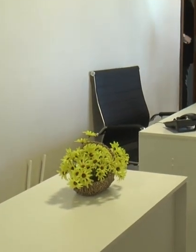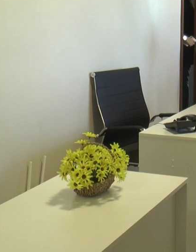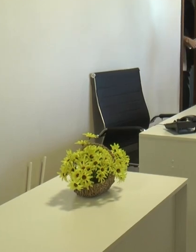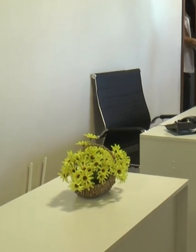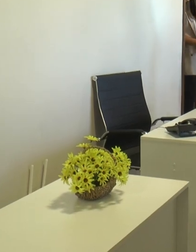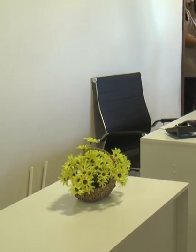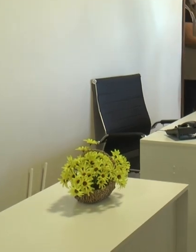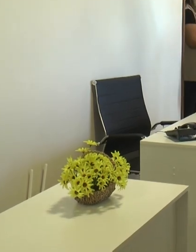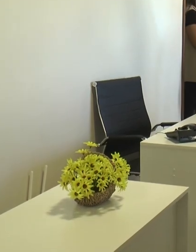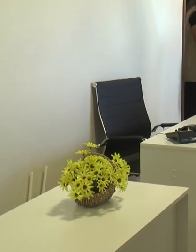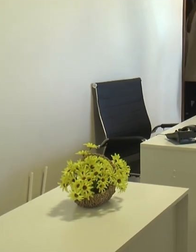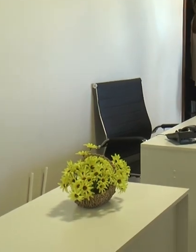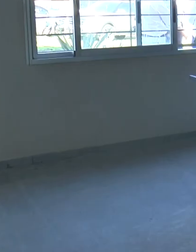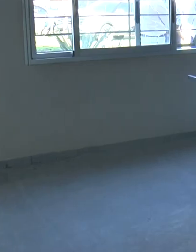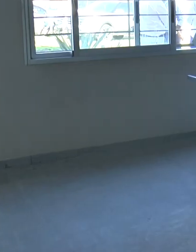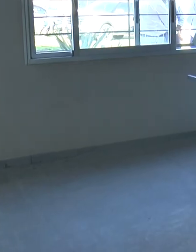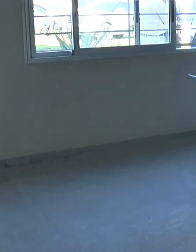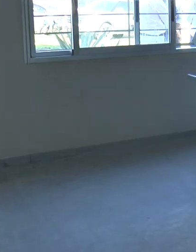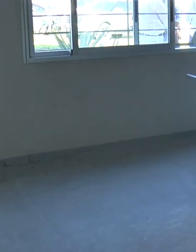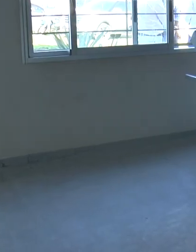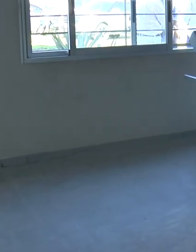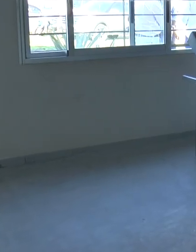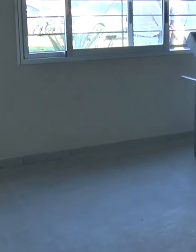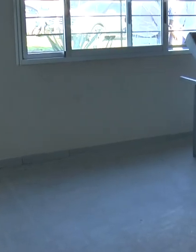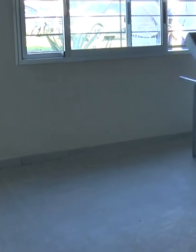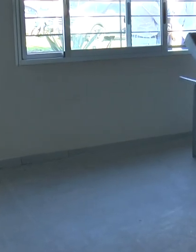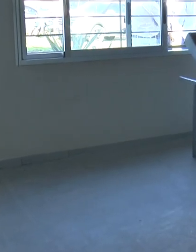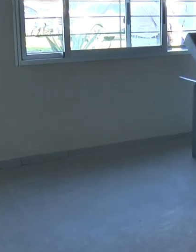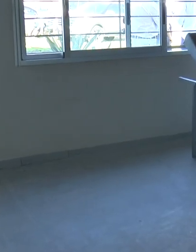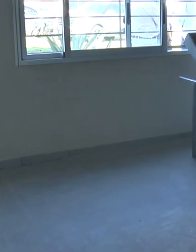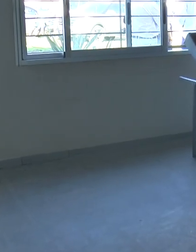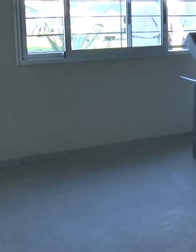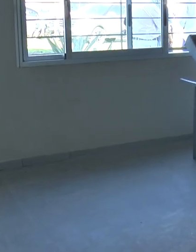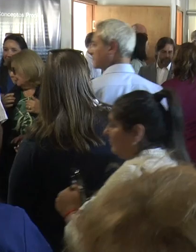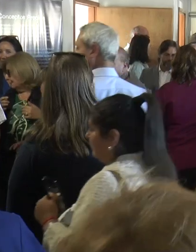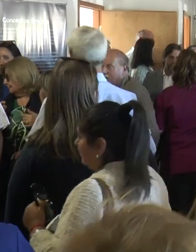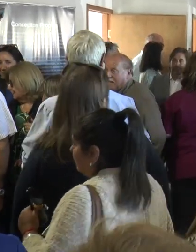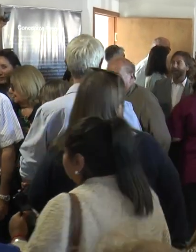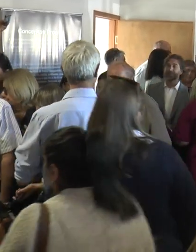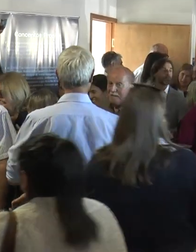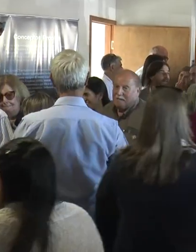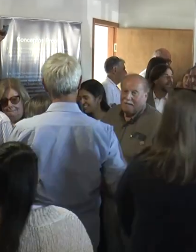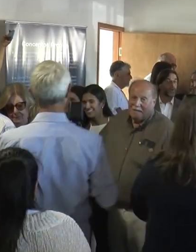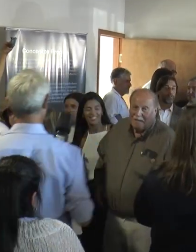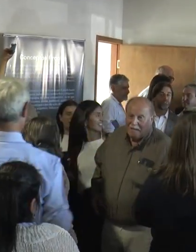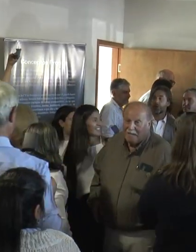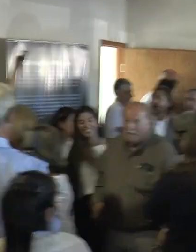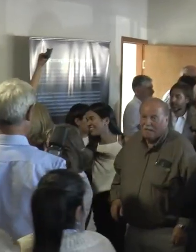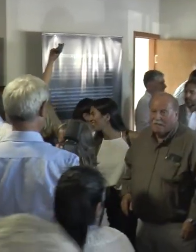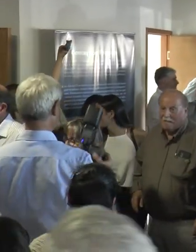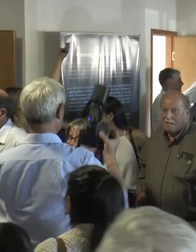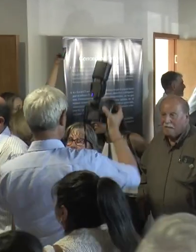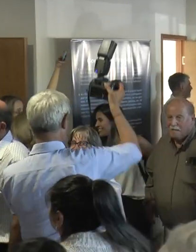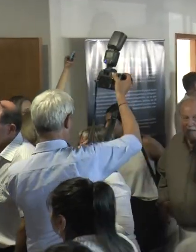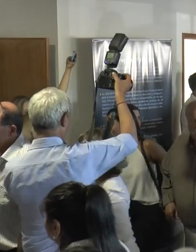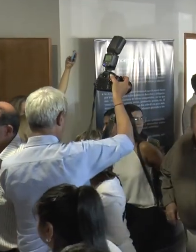o familiares. Que en definitiva golpea a la sociedad toda. Porque el problema de ellas